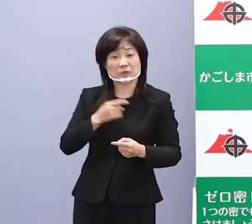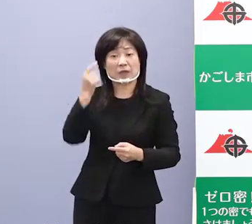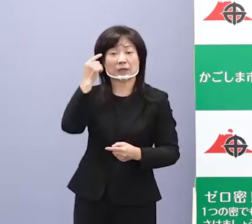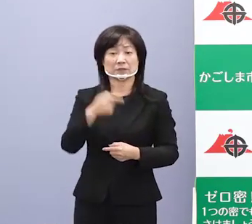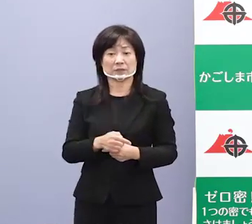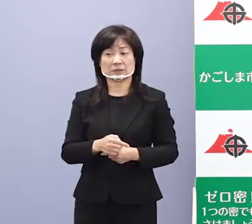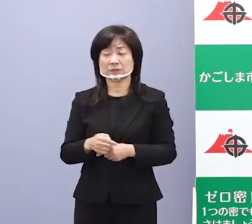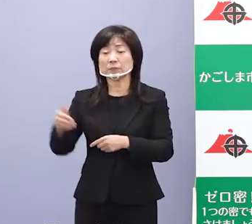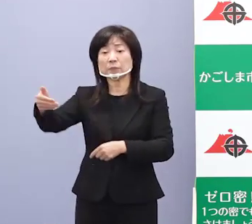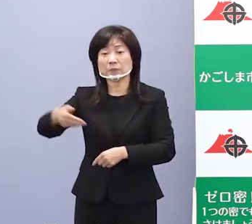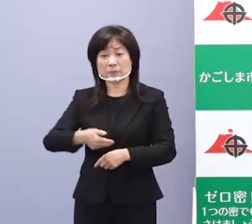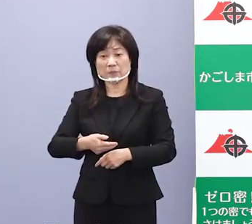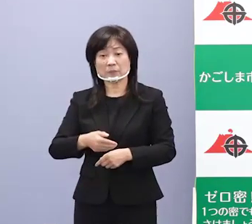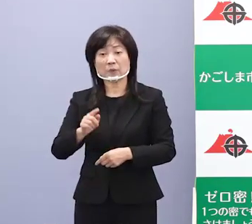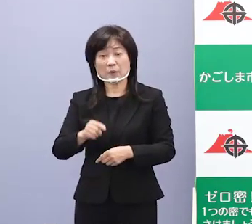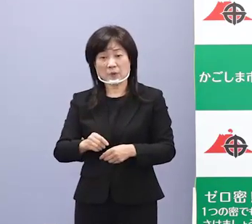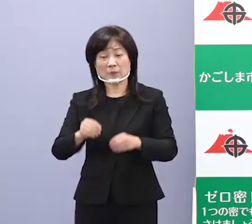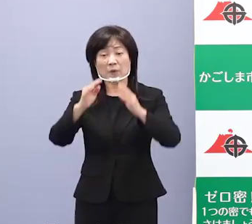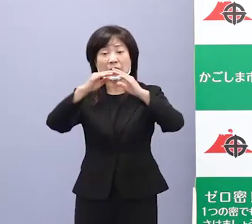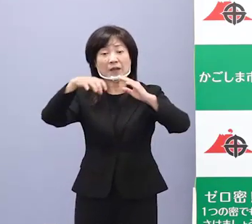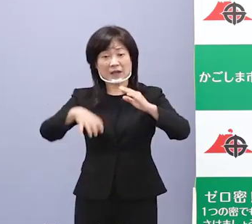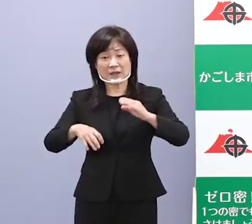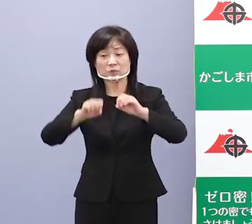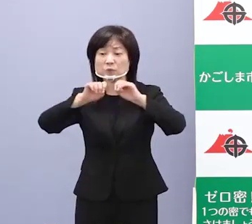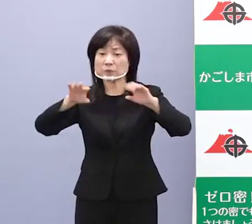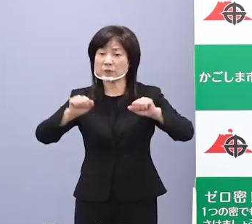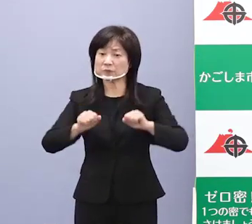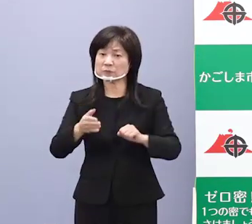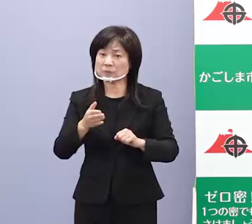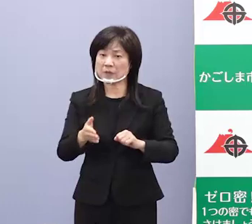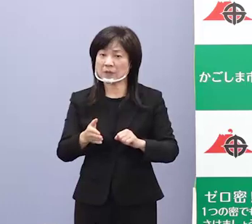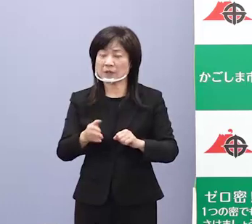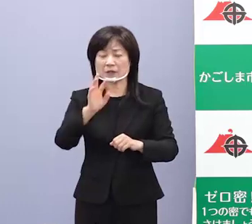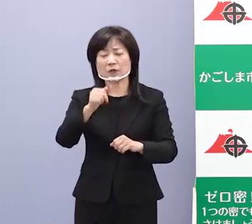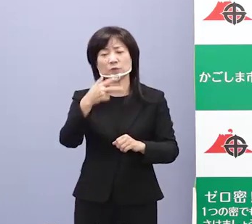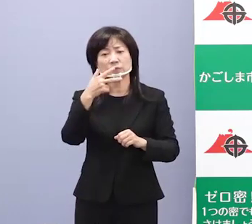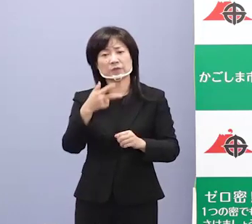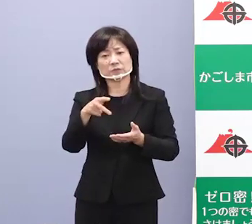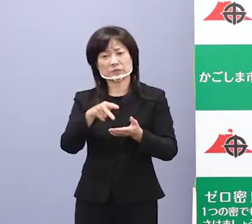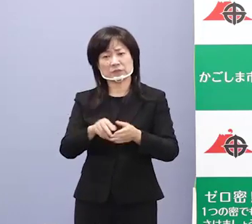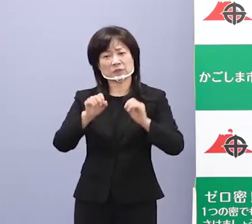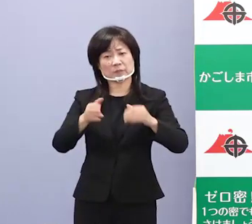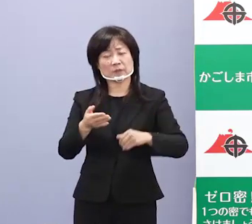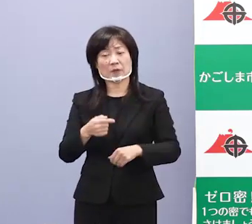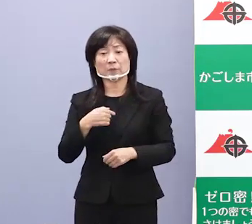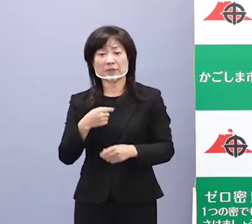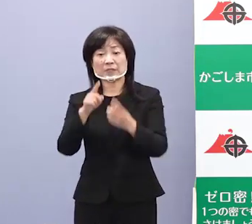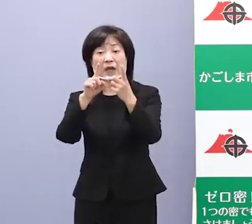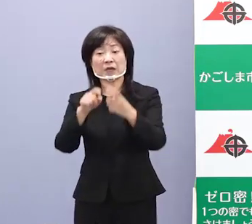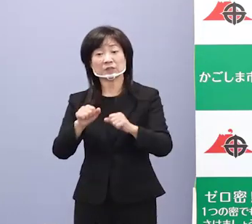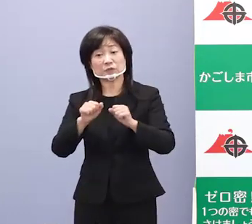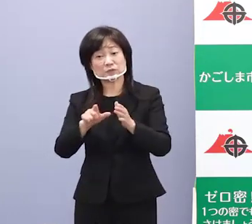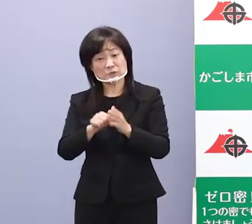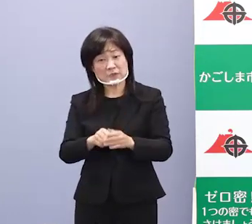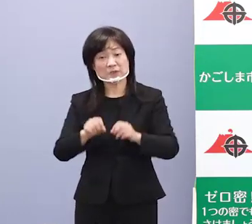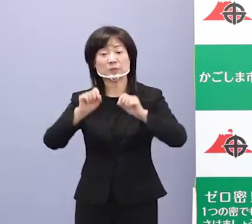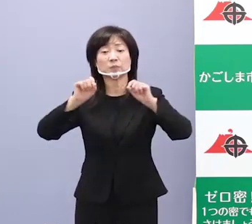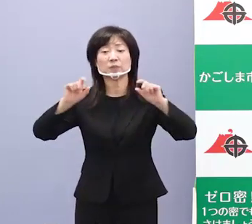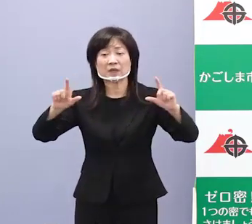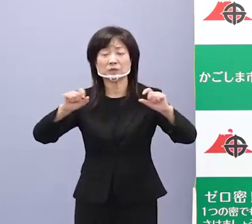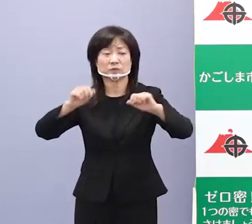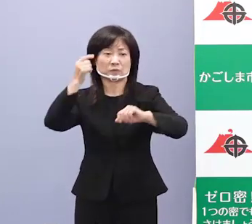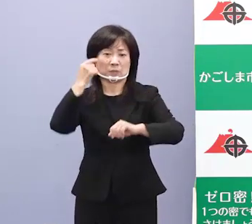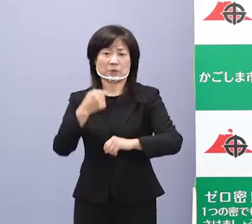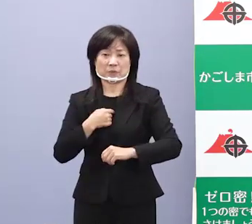そのまあ会場で呼びかけたりすることがあるということですか？ まあ、市として呼びかけると言いますか、まあ、私が挨拶とかで呼びかけることになるんだろうなというふうに思います